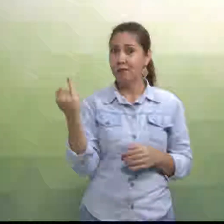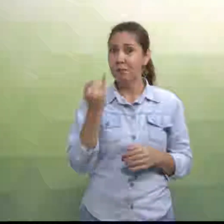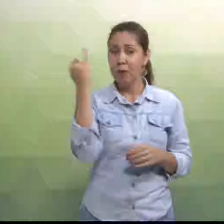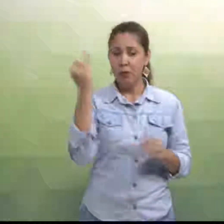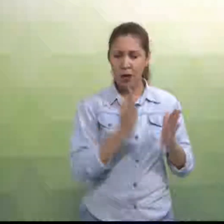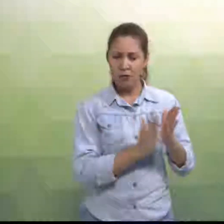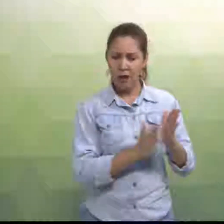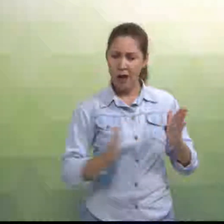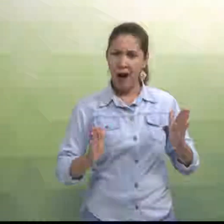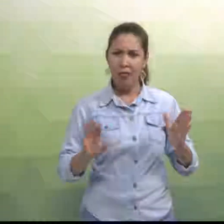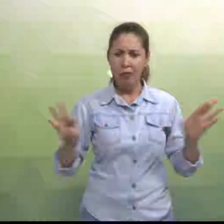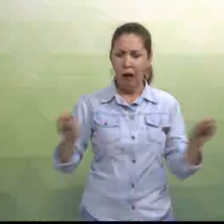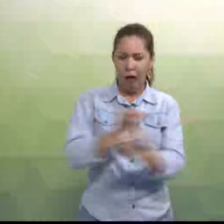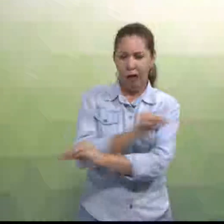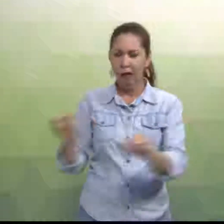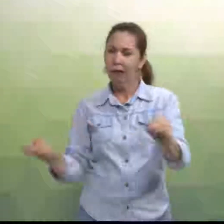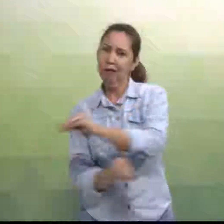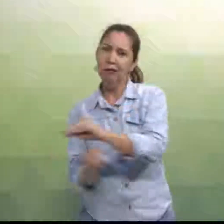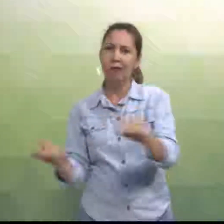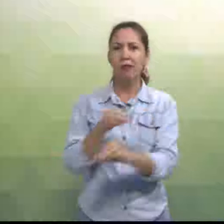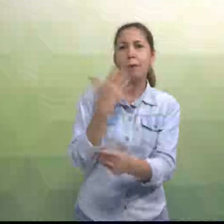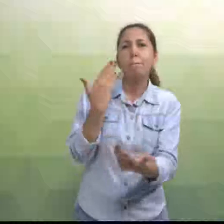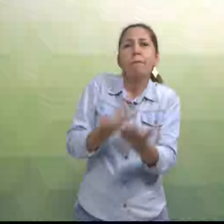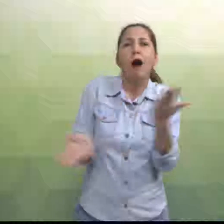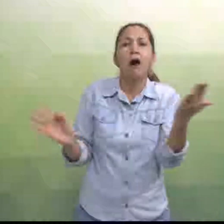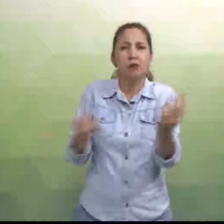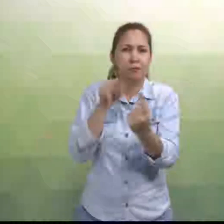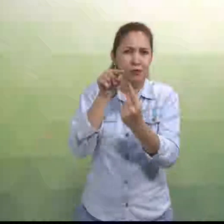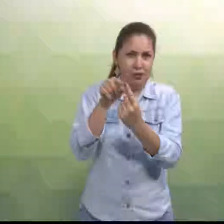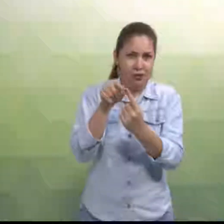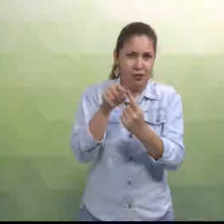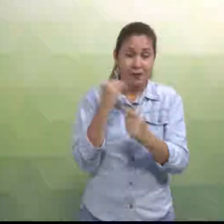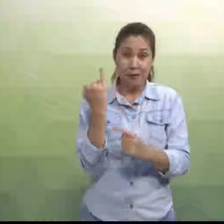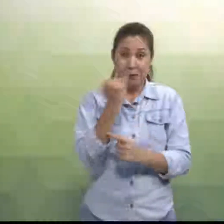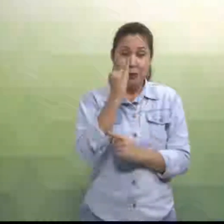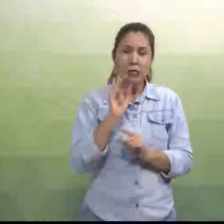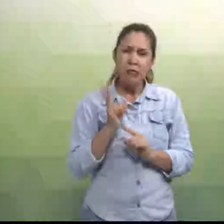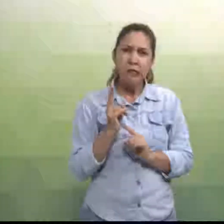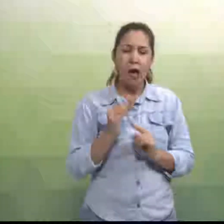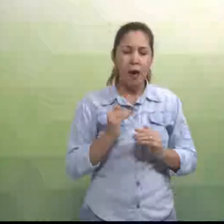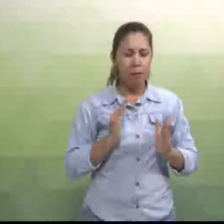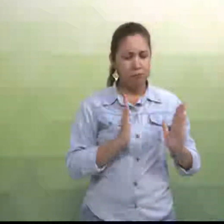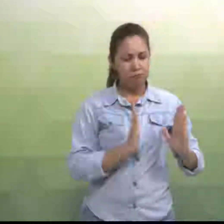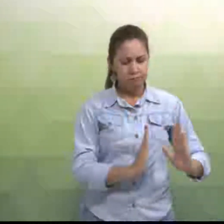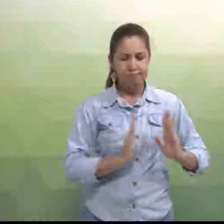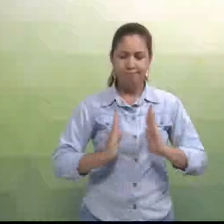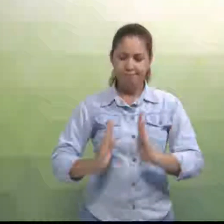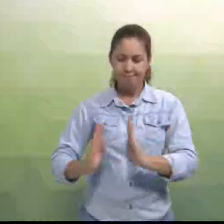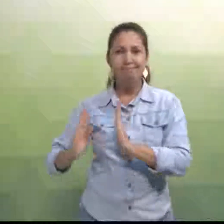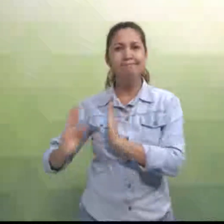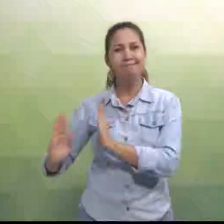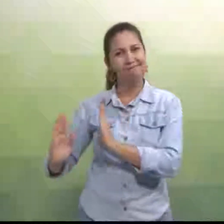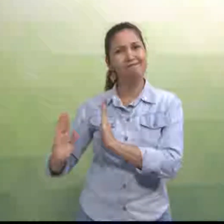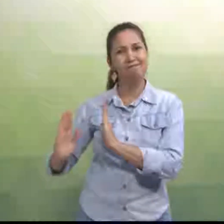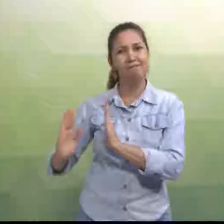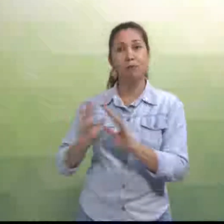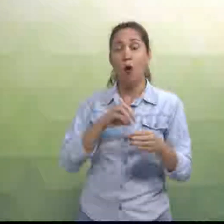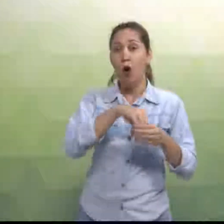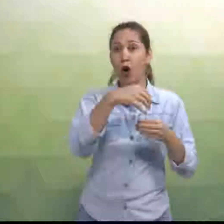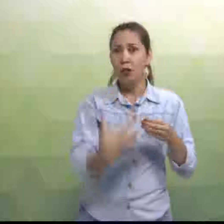trabalhada, de forma bem organizada, de forma a alcançar os objetivos. É necessário que haja uma sequência